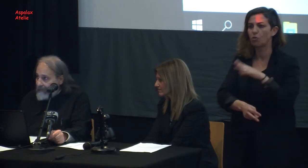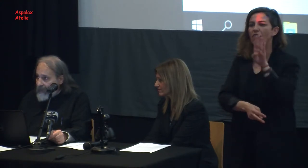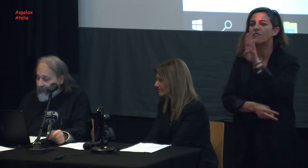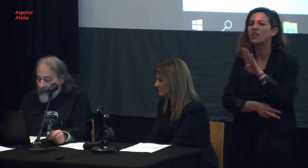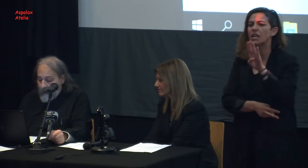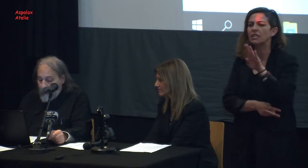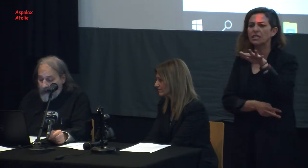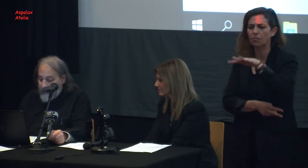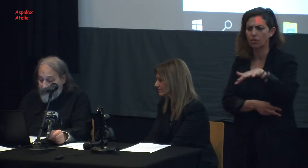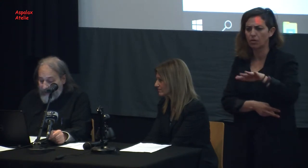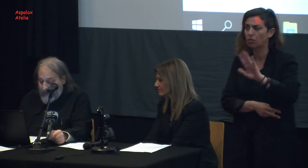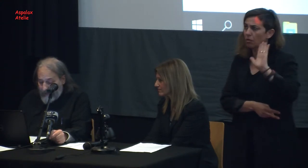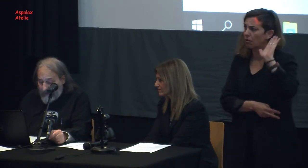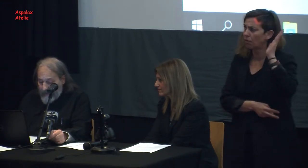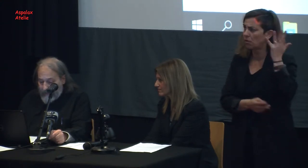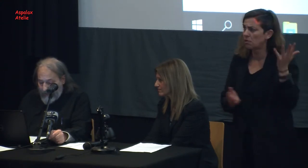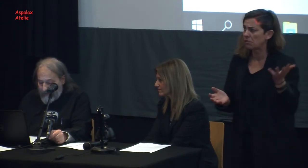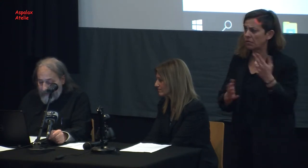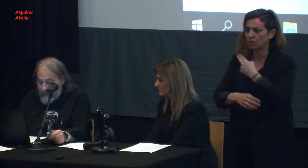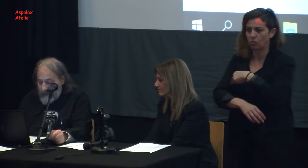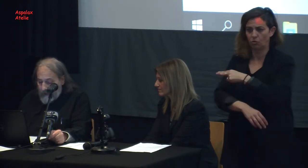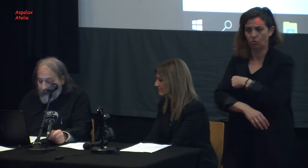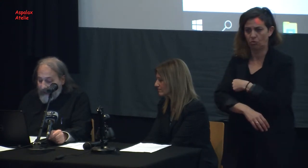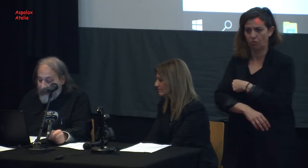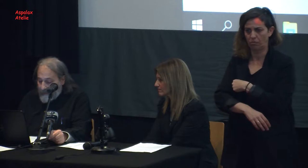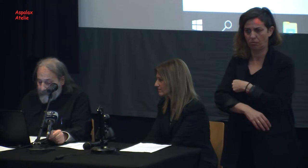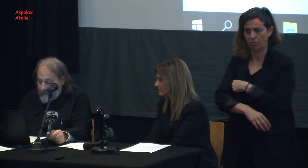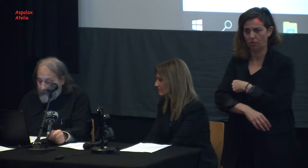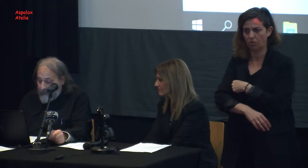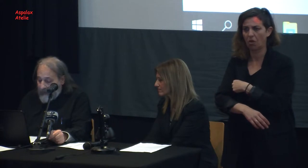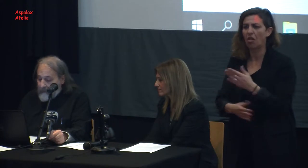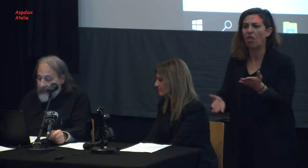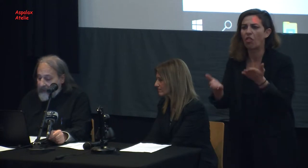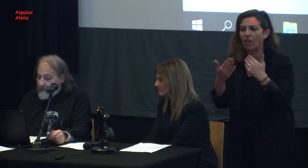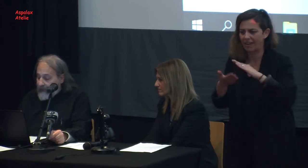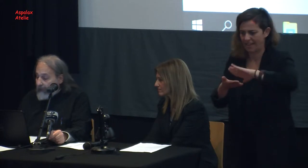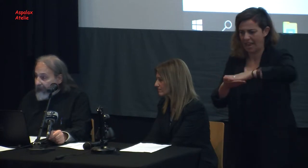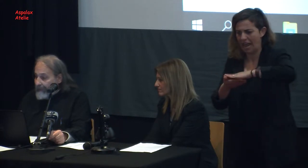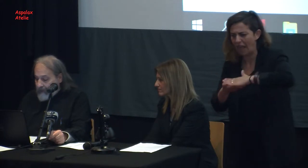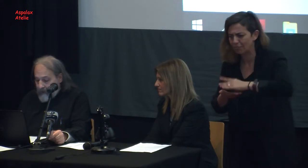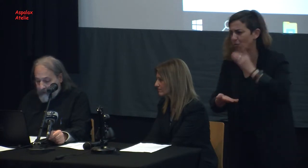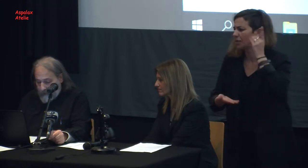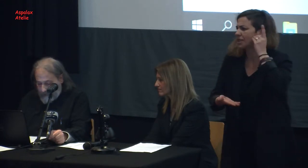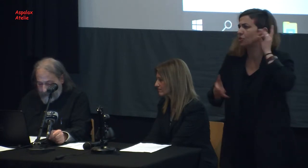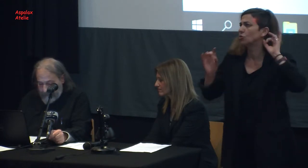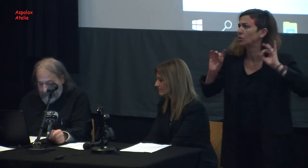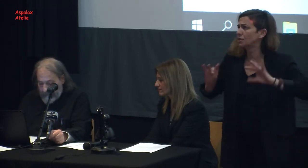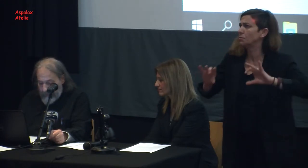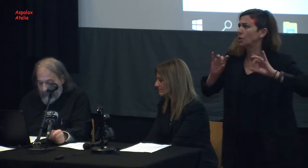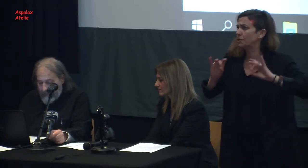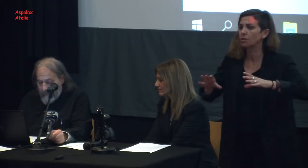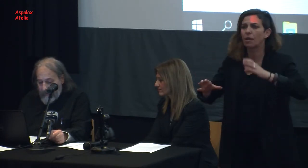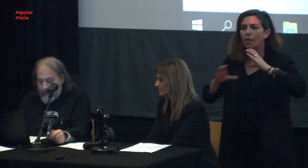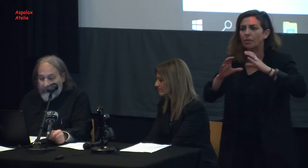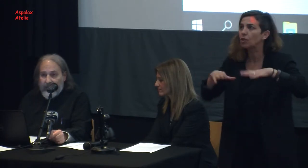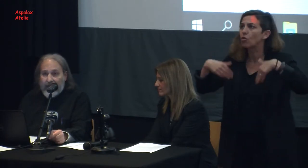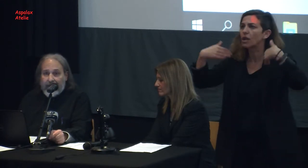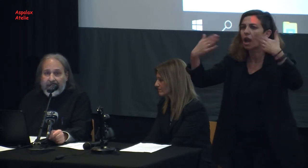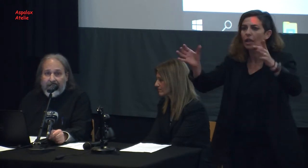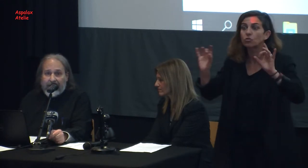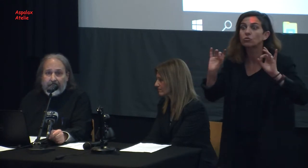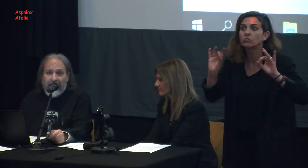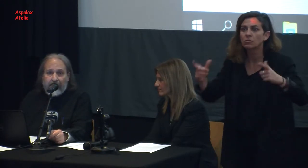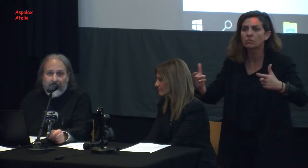Βρυλίσια. Όχι κινητά, όχι λάπτοπ, καμιά και επικοινωνία με τον έξω κόσμο.